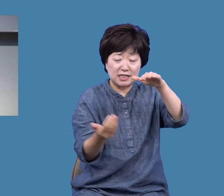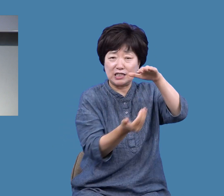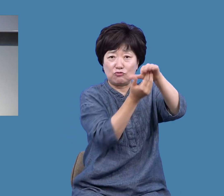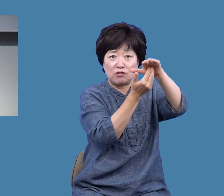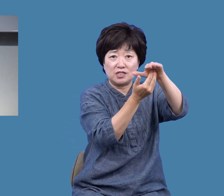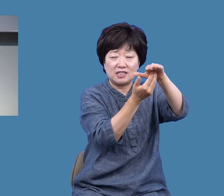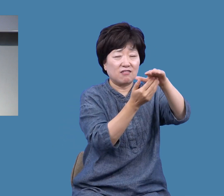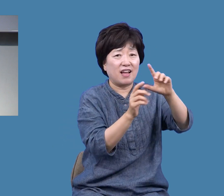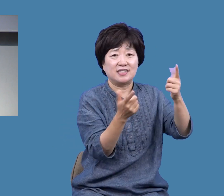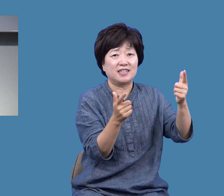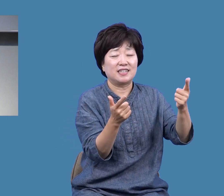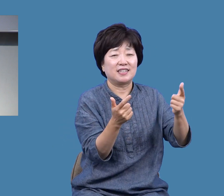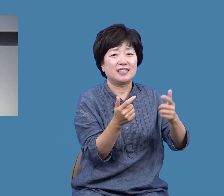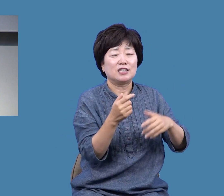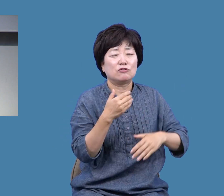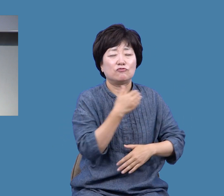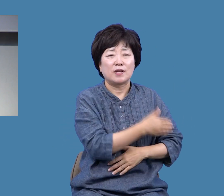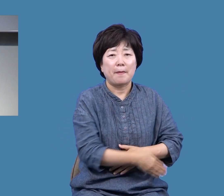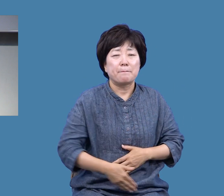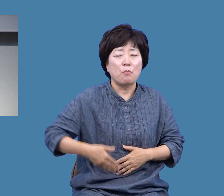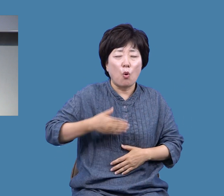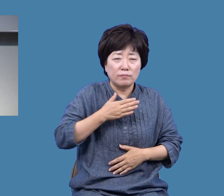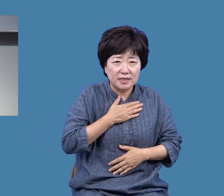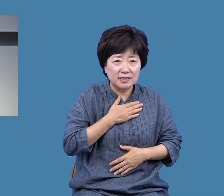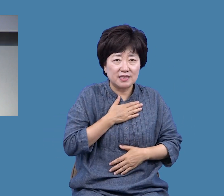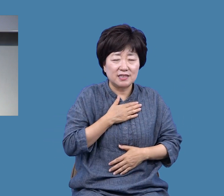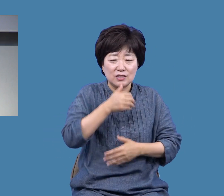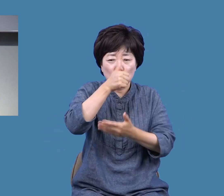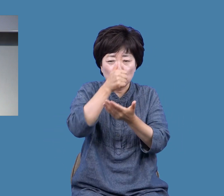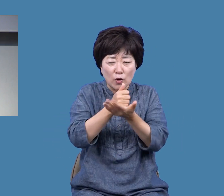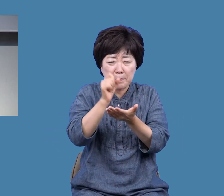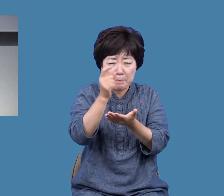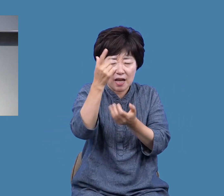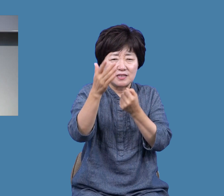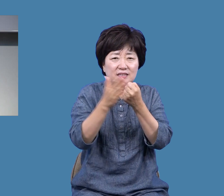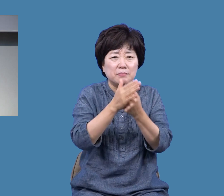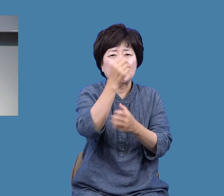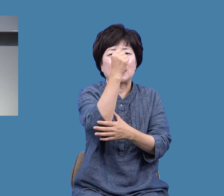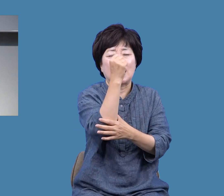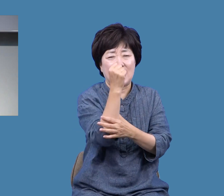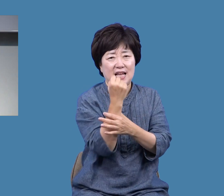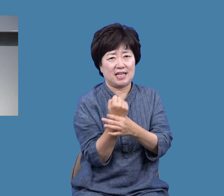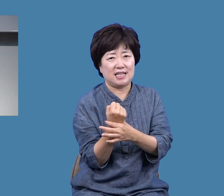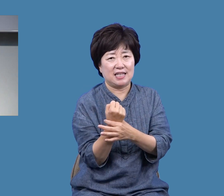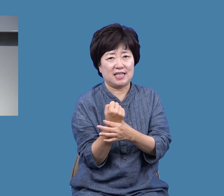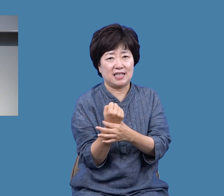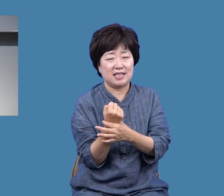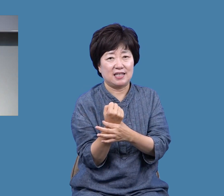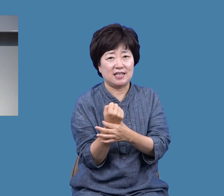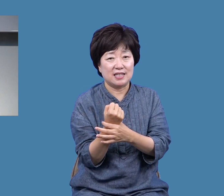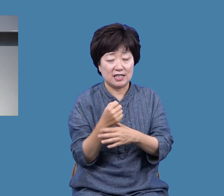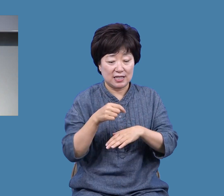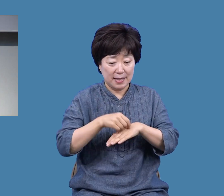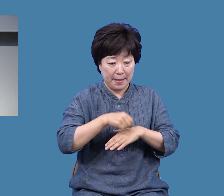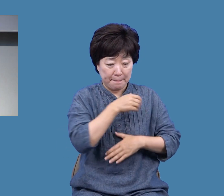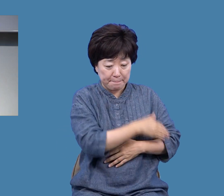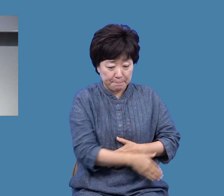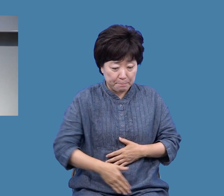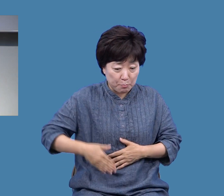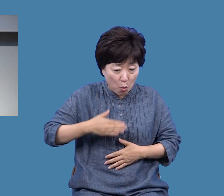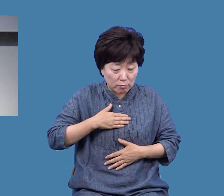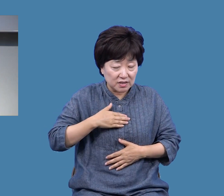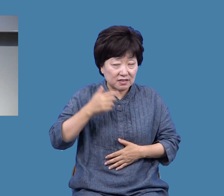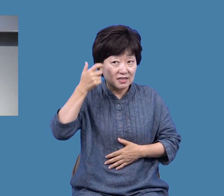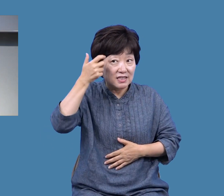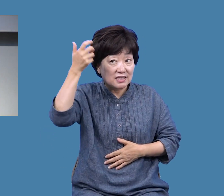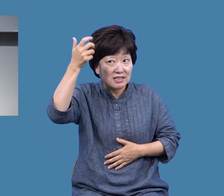구원이 이루어지는 게 아니에요. 우리 몸은 죄로 인해 타락했습니다. 여기서 몸이라고 하는 것은 우리 영과 이 보이는 세계와 보이지